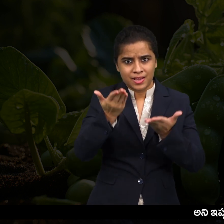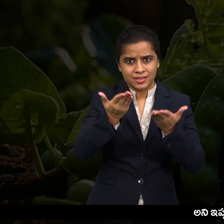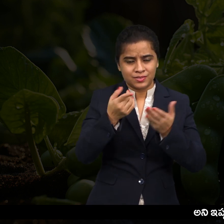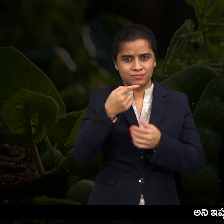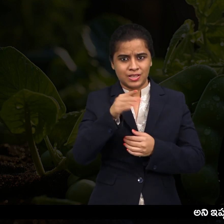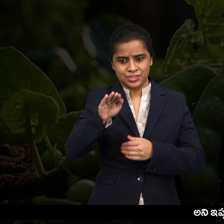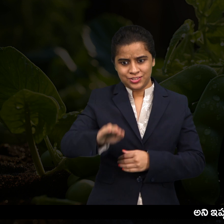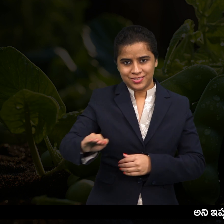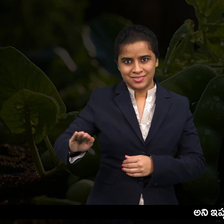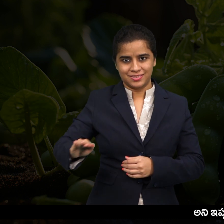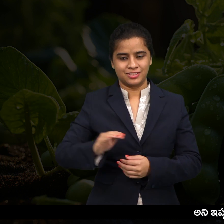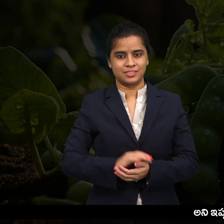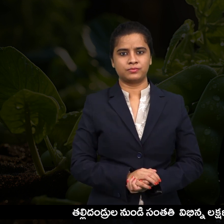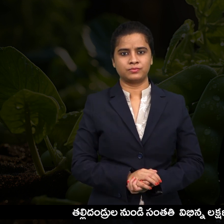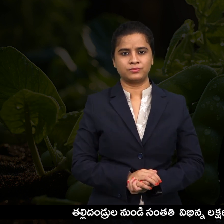తెలుసు.